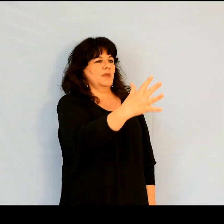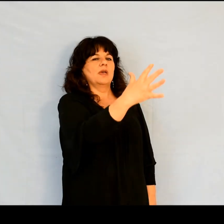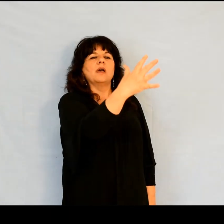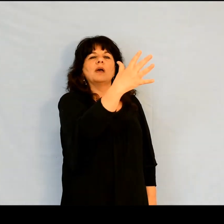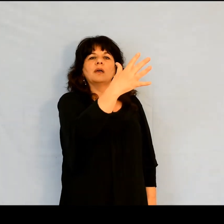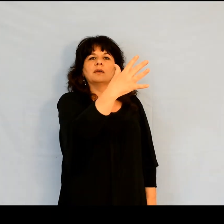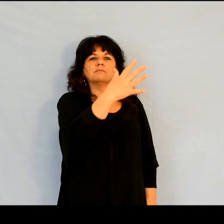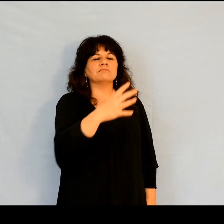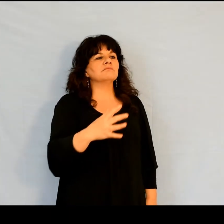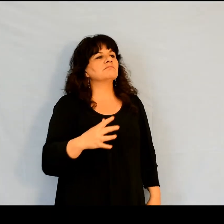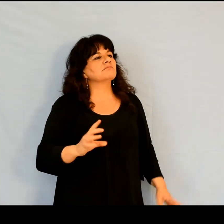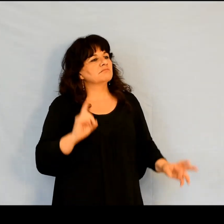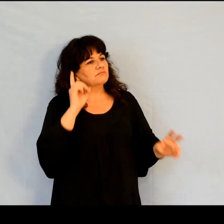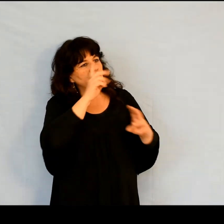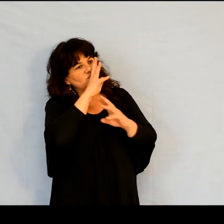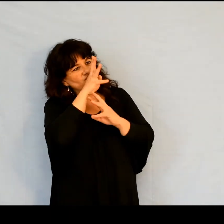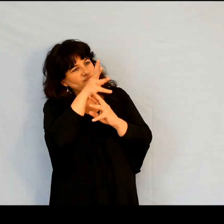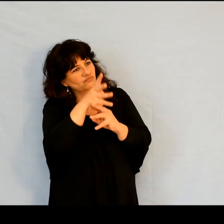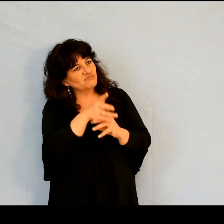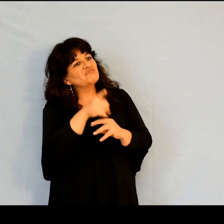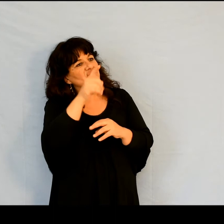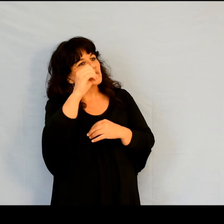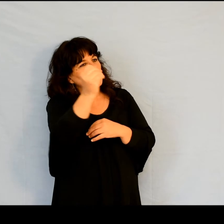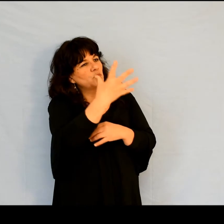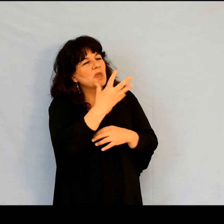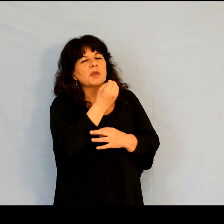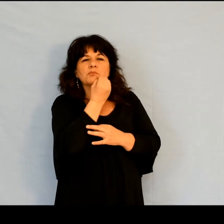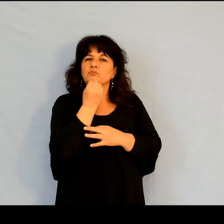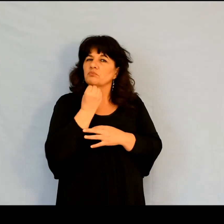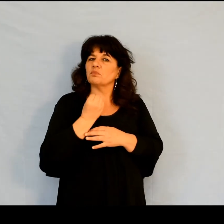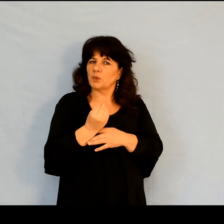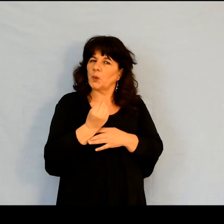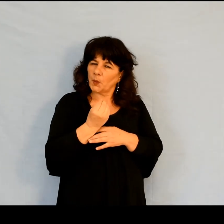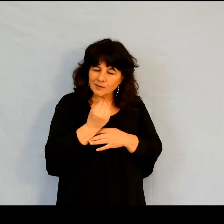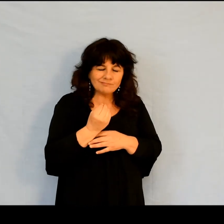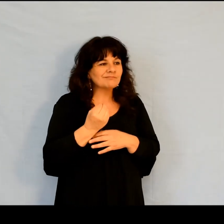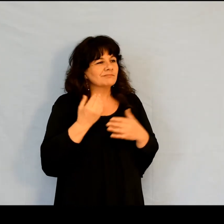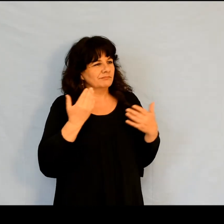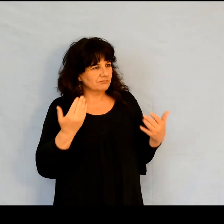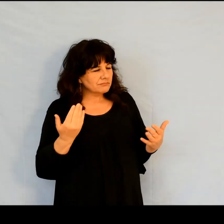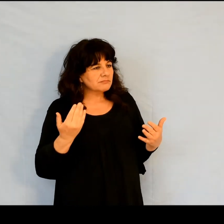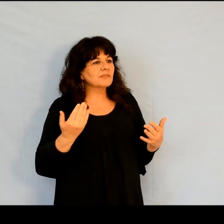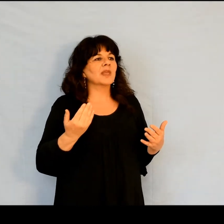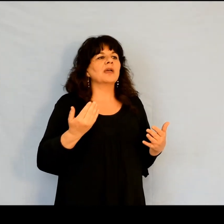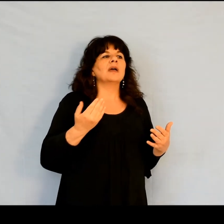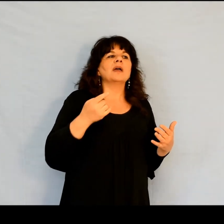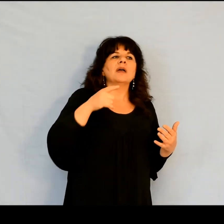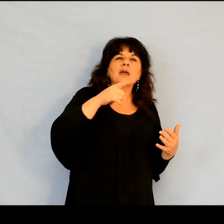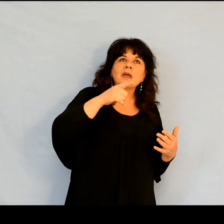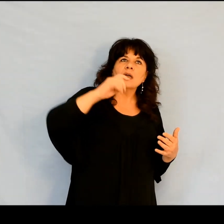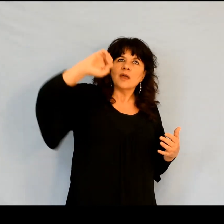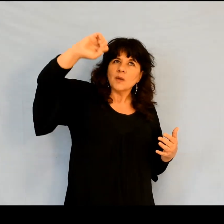Dieu vit que la lumière était bonne, et Dieu sépara la lumière des